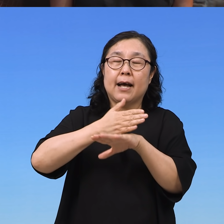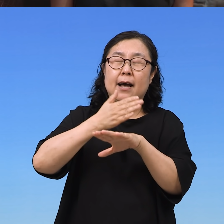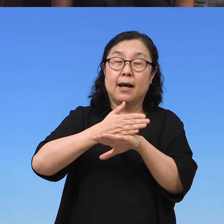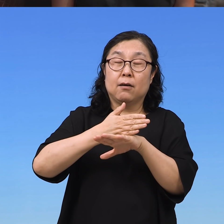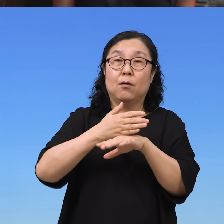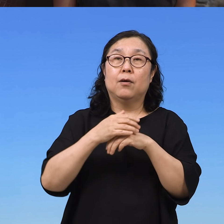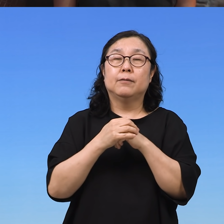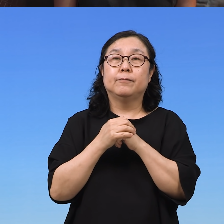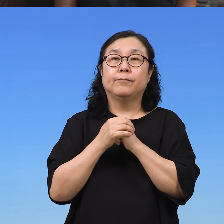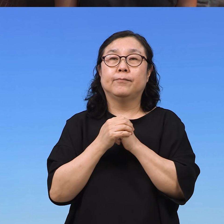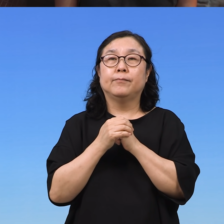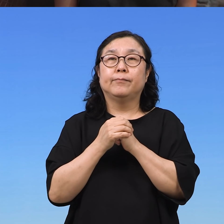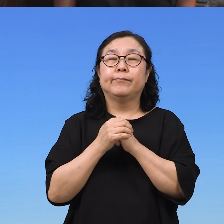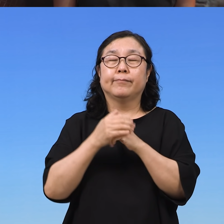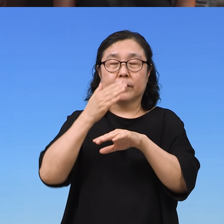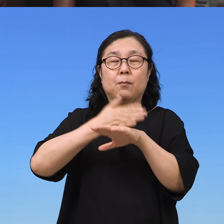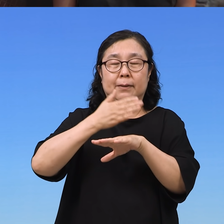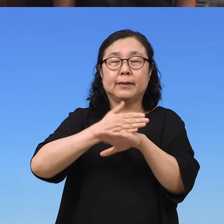감사하고